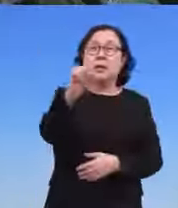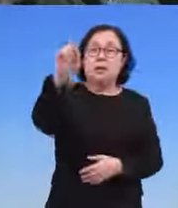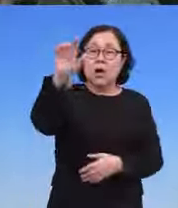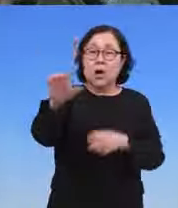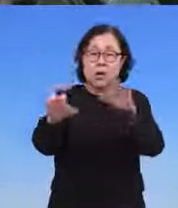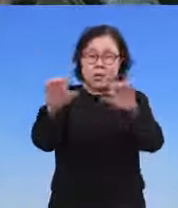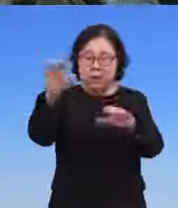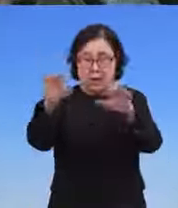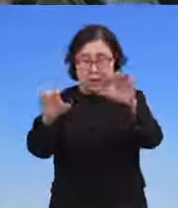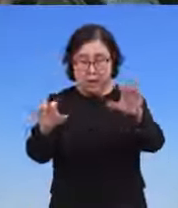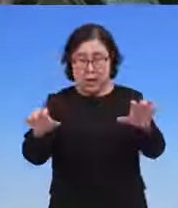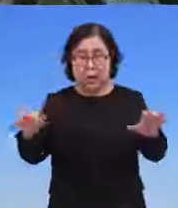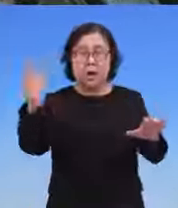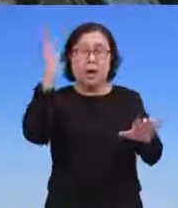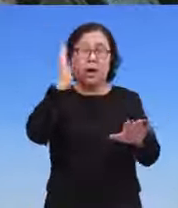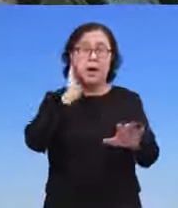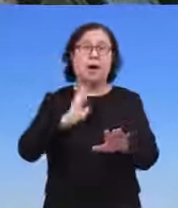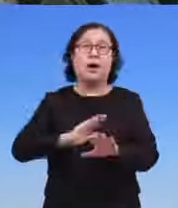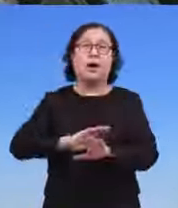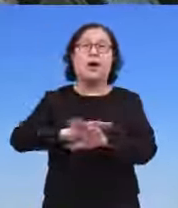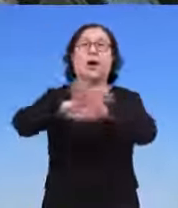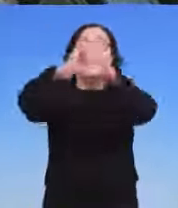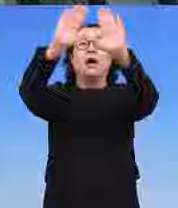그 어디나 하늘나라.